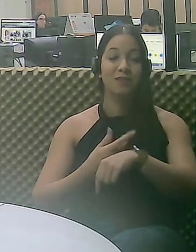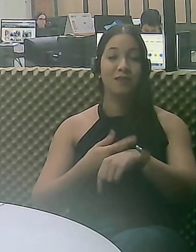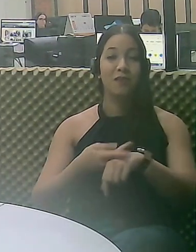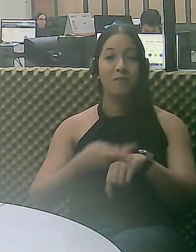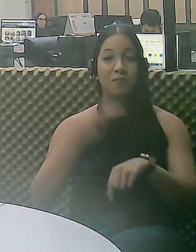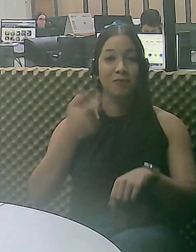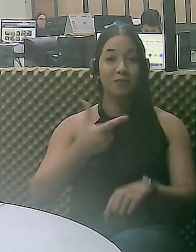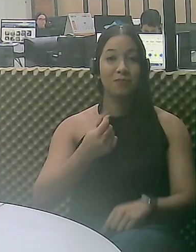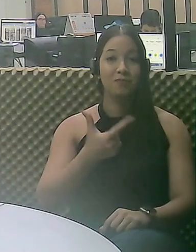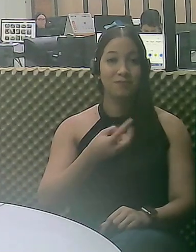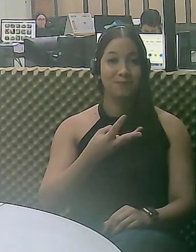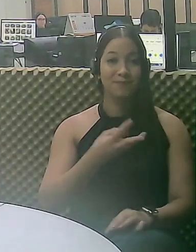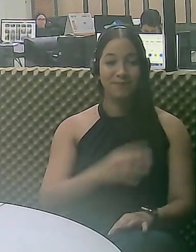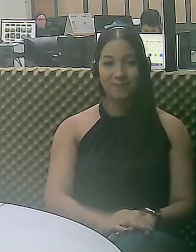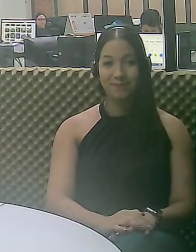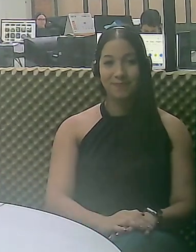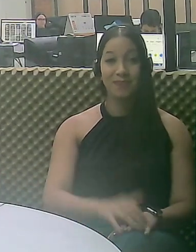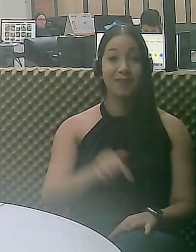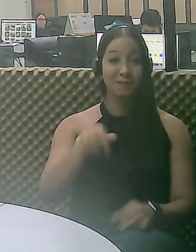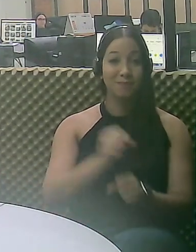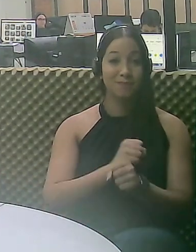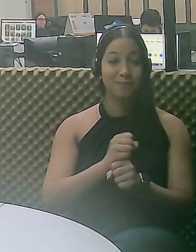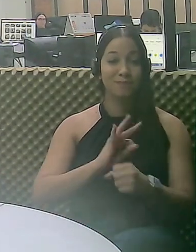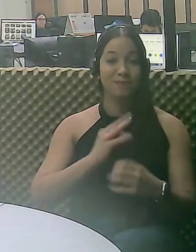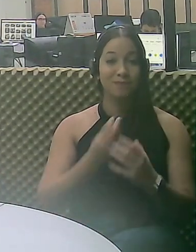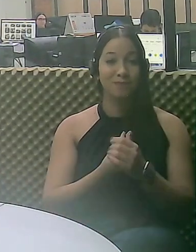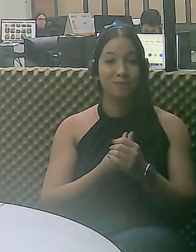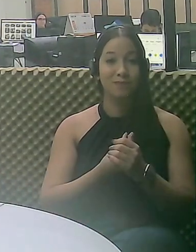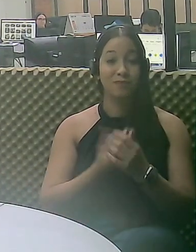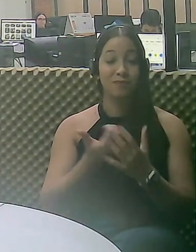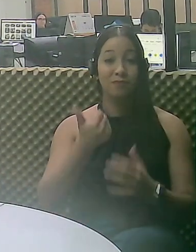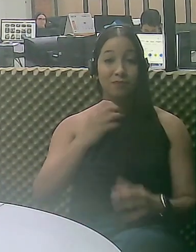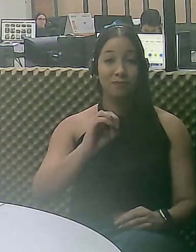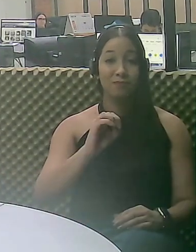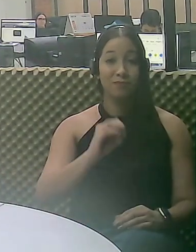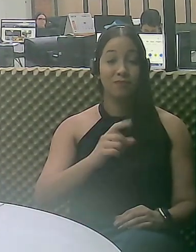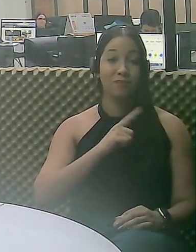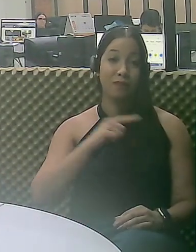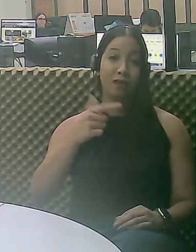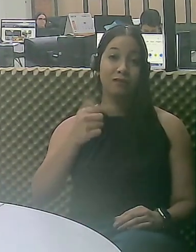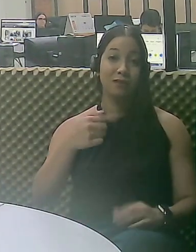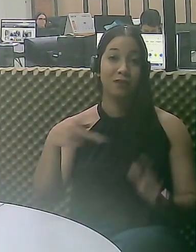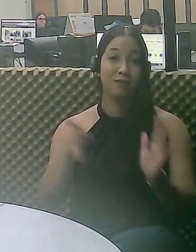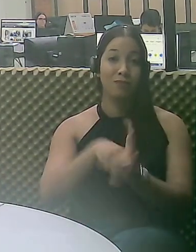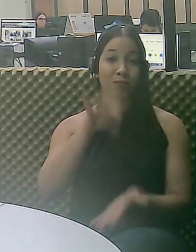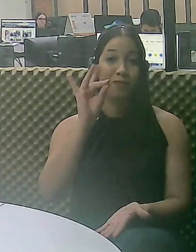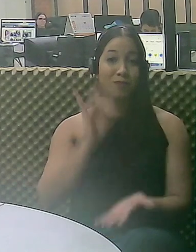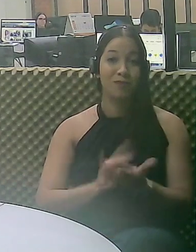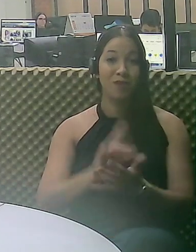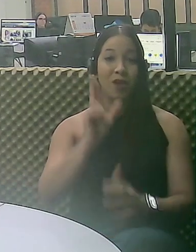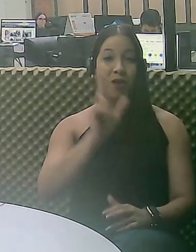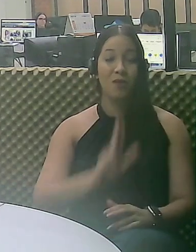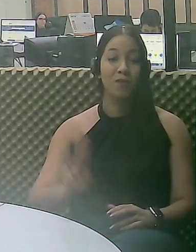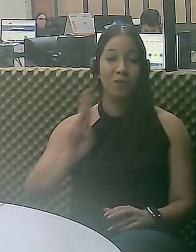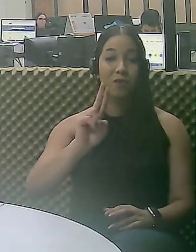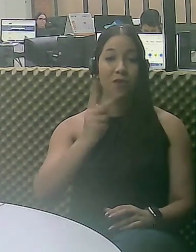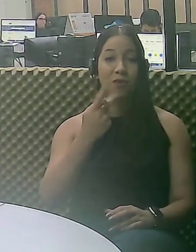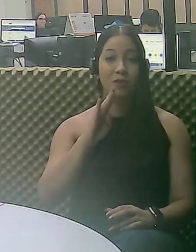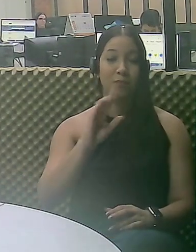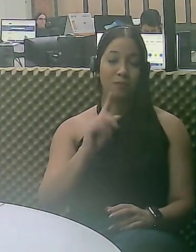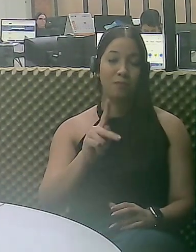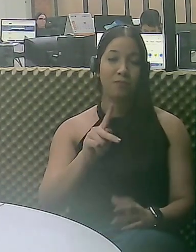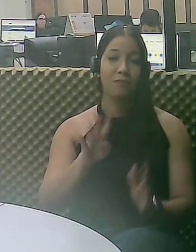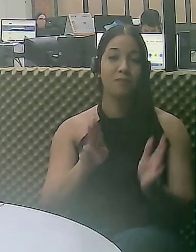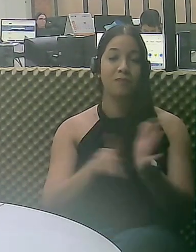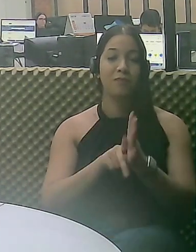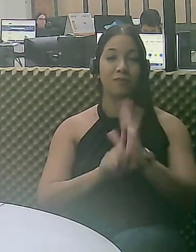Awards 2023. Neste ano, integram o Top 10, 7 indicados originários do Uber Hub, o ecossistema de